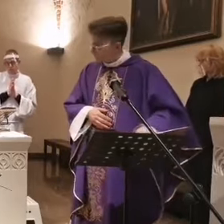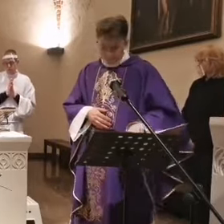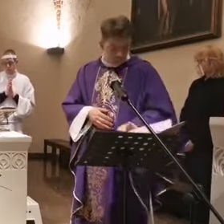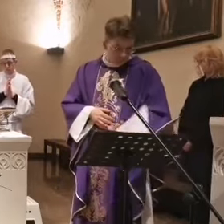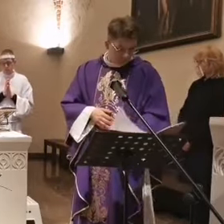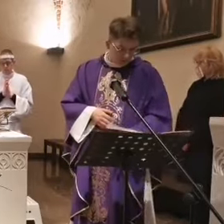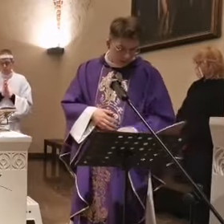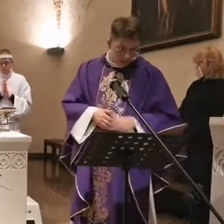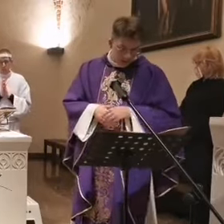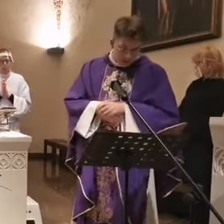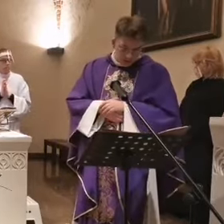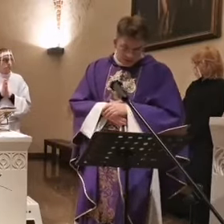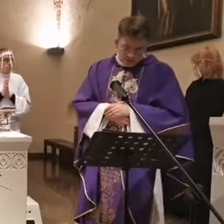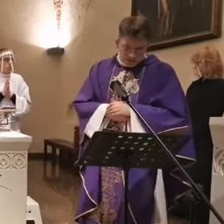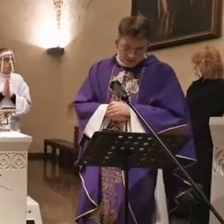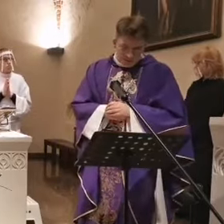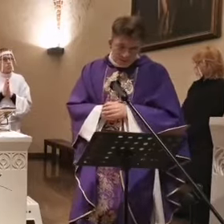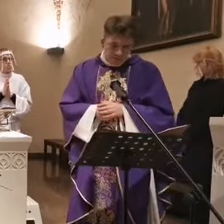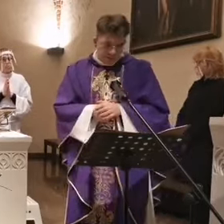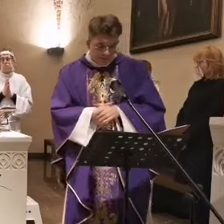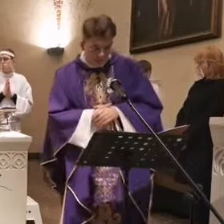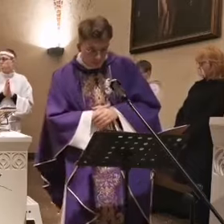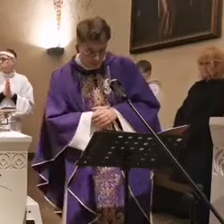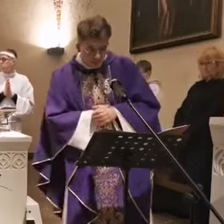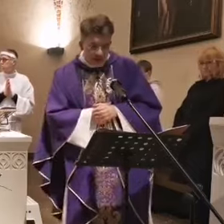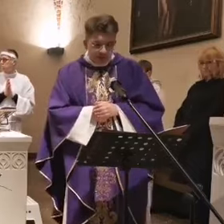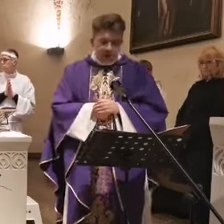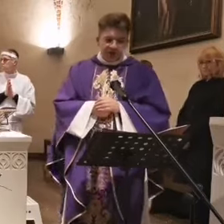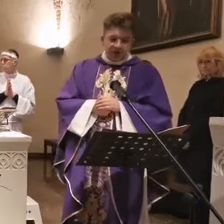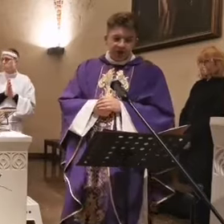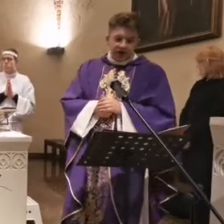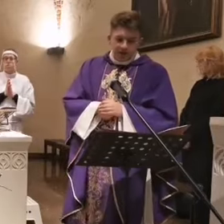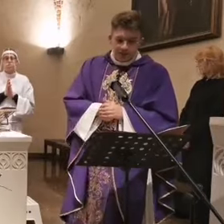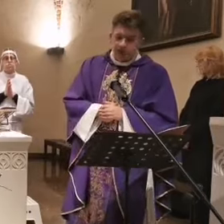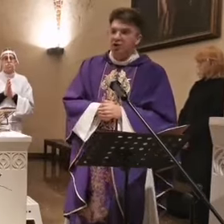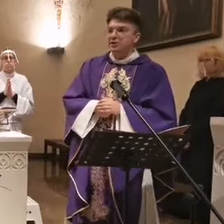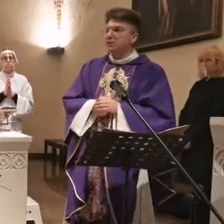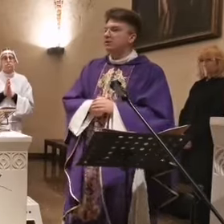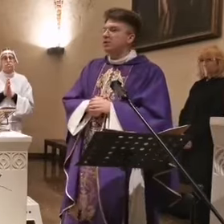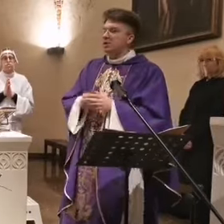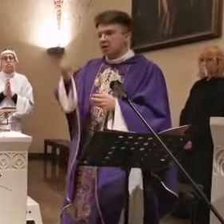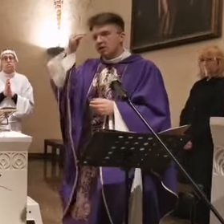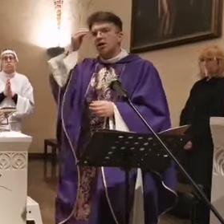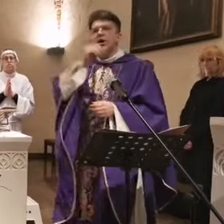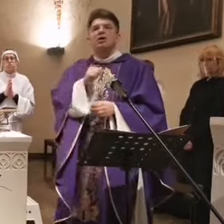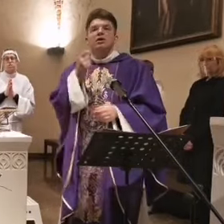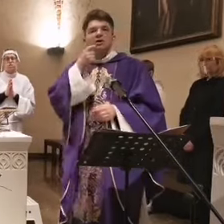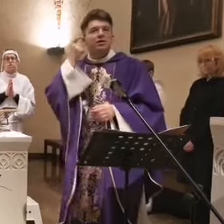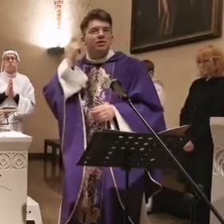Obediente le parole del Salvatore, formate il suo divino insegnamento. Pouczeni przedstawiciela i posłusznie Jego słowu,